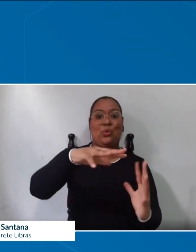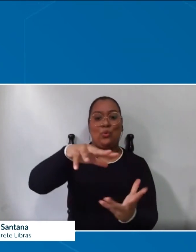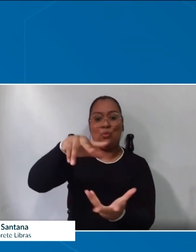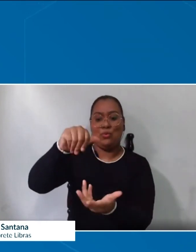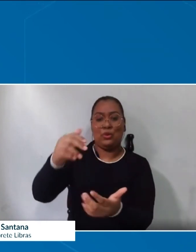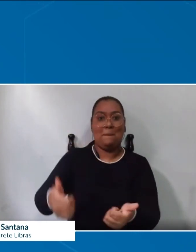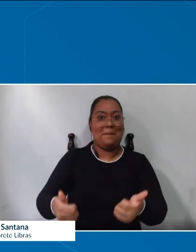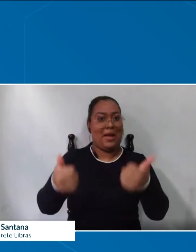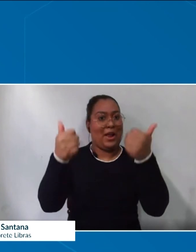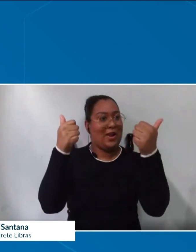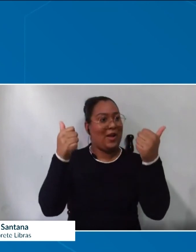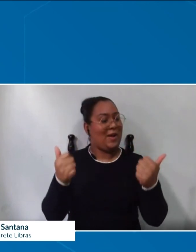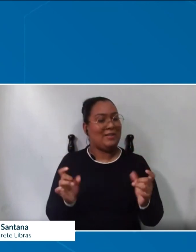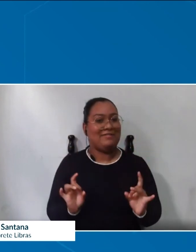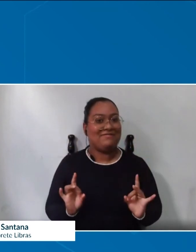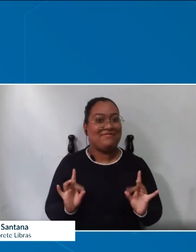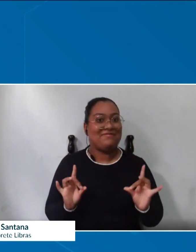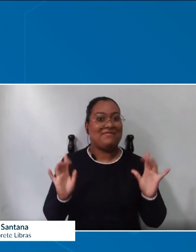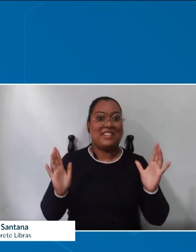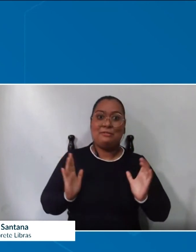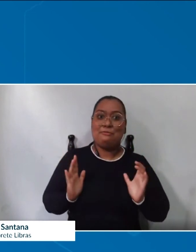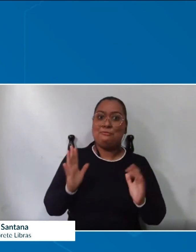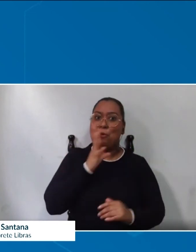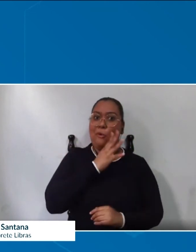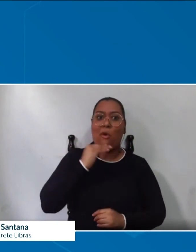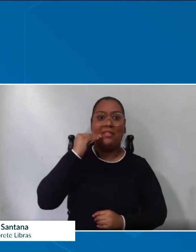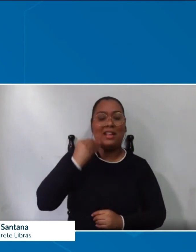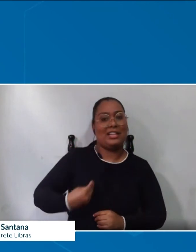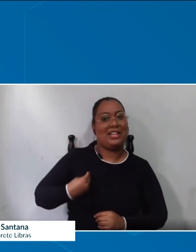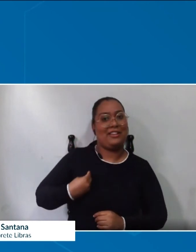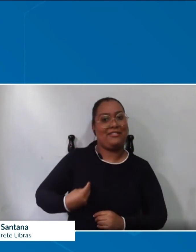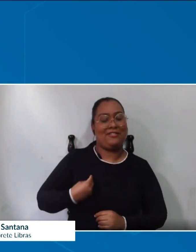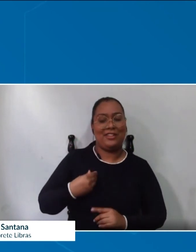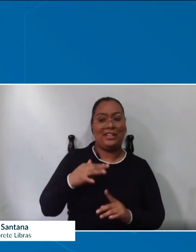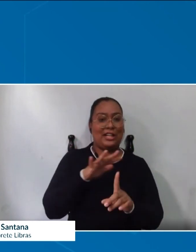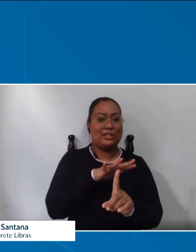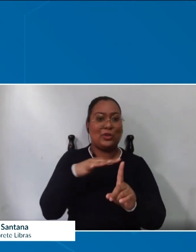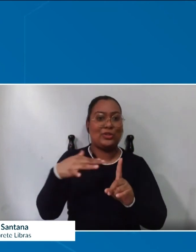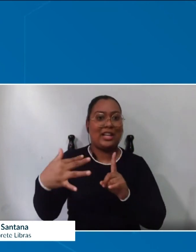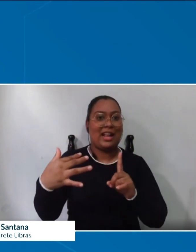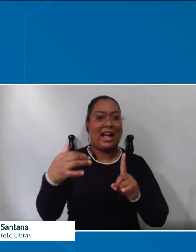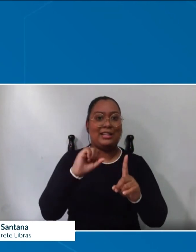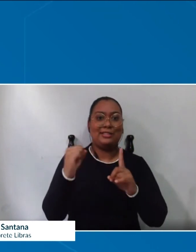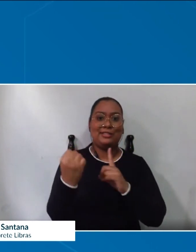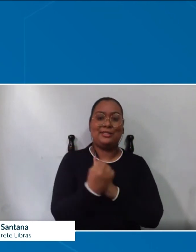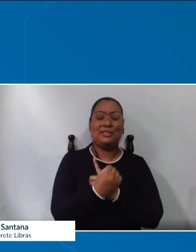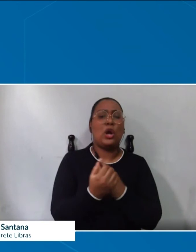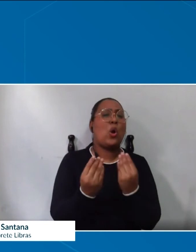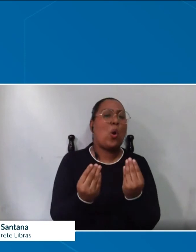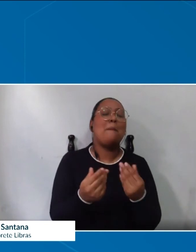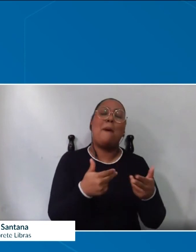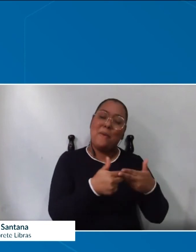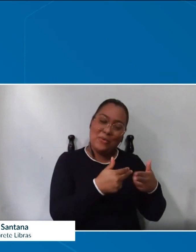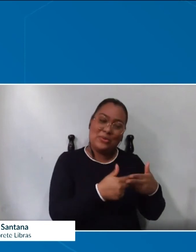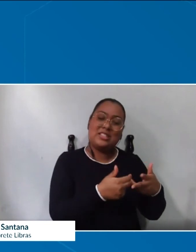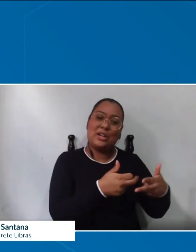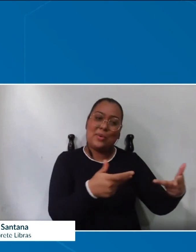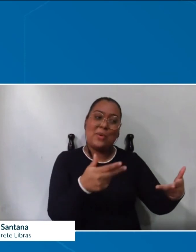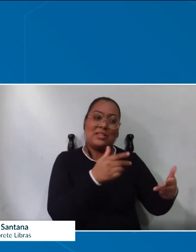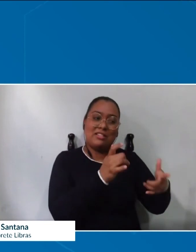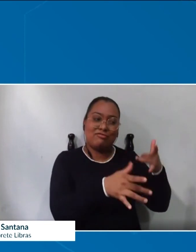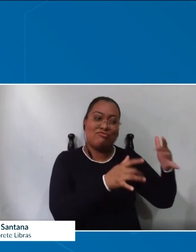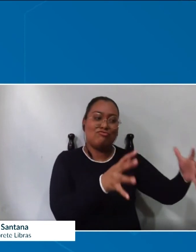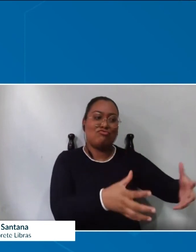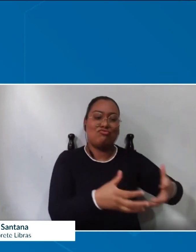mais rico, com melhor qualidade de vida para a sociedade por meio do aproveitamento desses resíduos e não